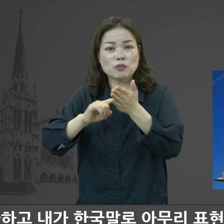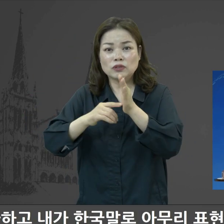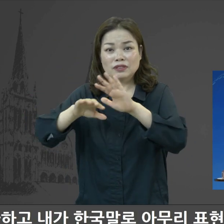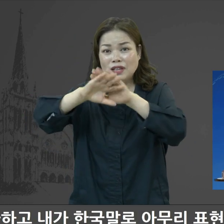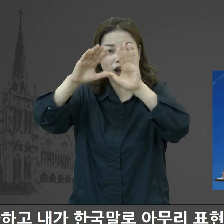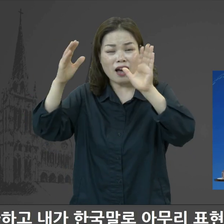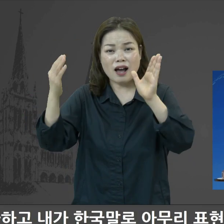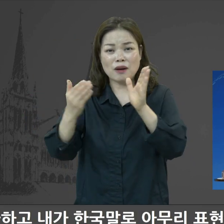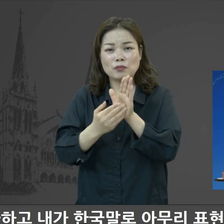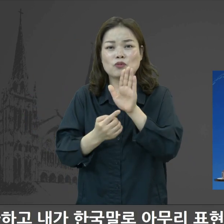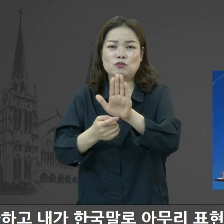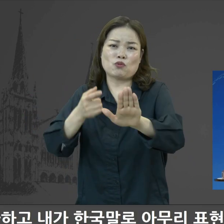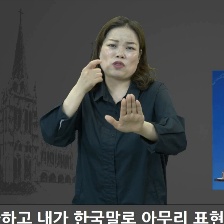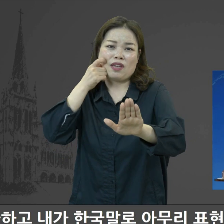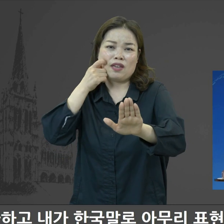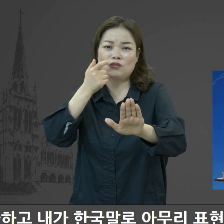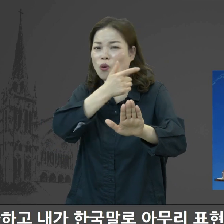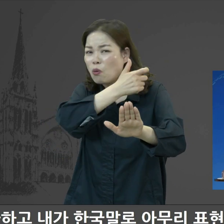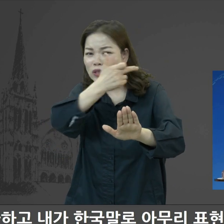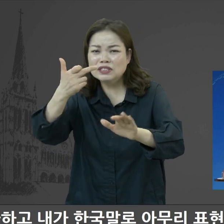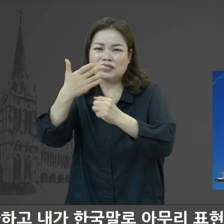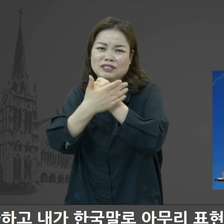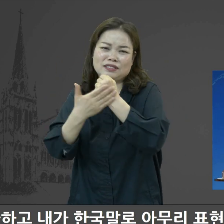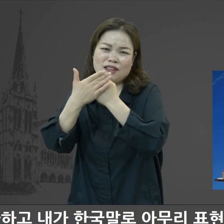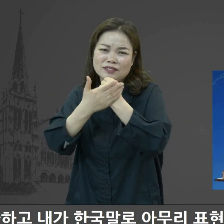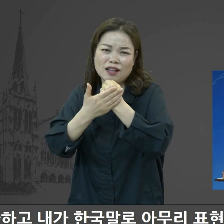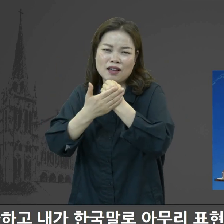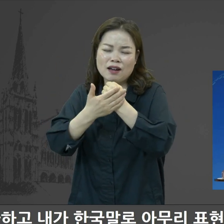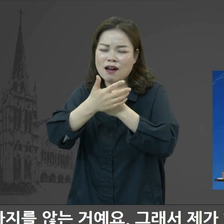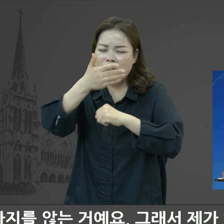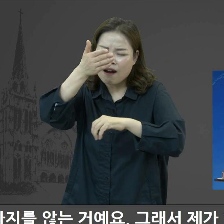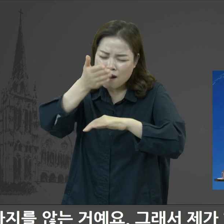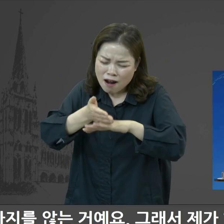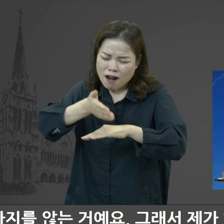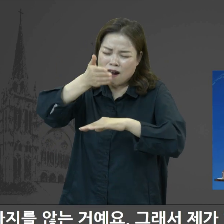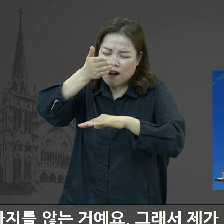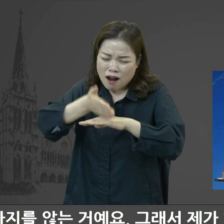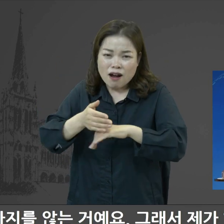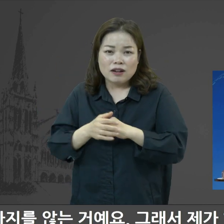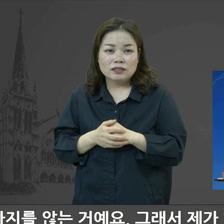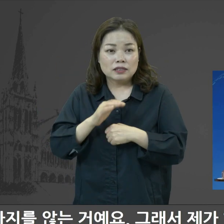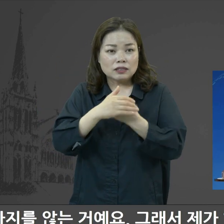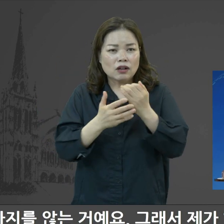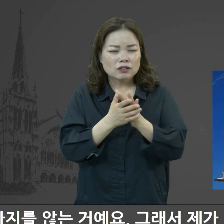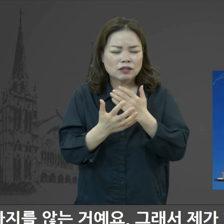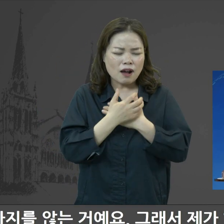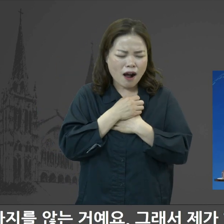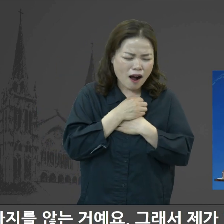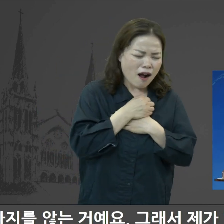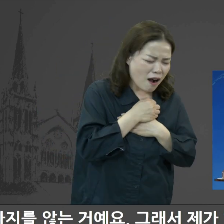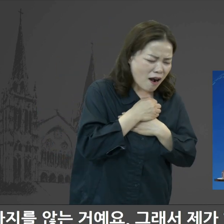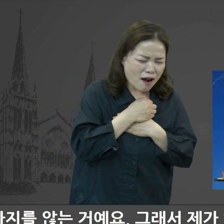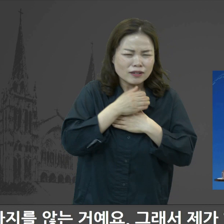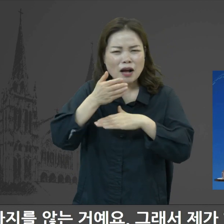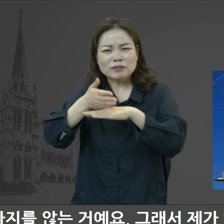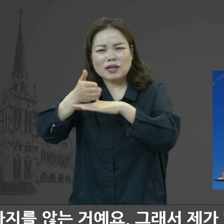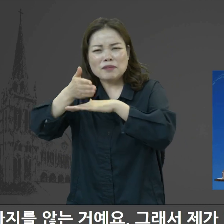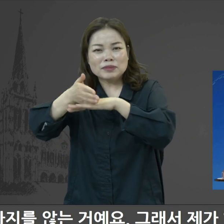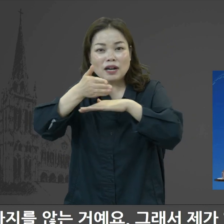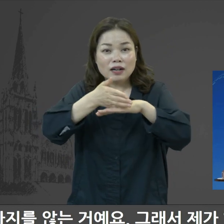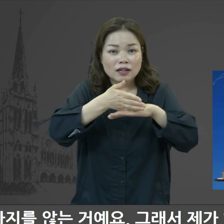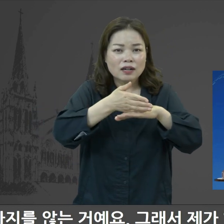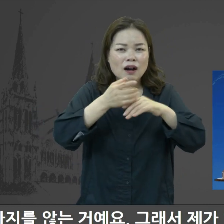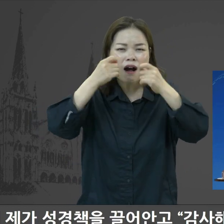내 양에 차질 않는 거예요. 그래서 제가 감사합니다 하면서 막 제가 성경책을 끌어안고 막 감사해요